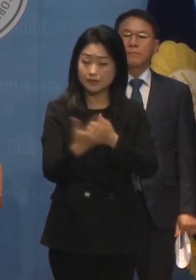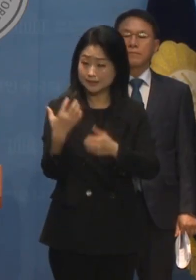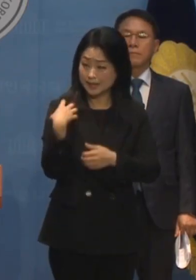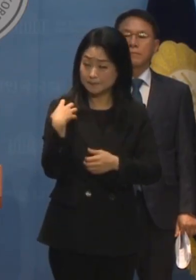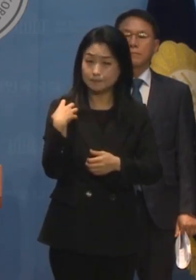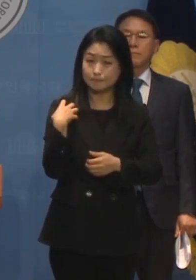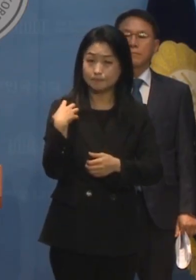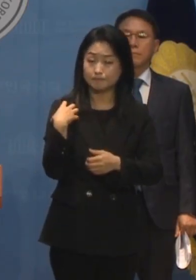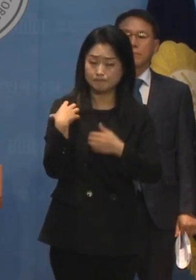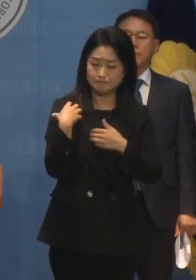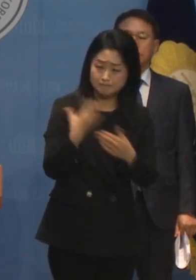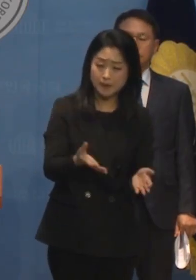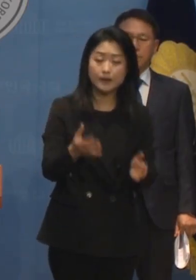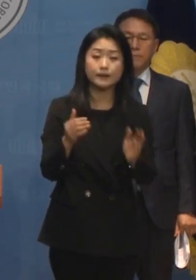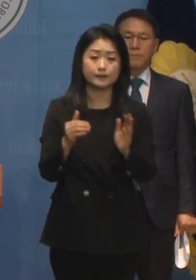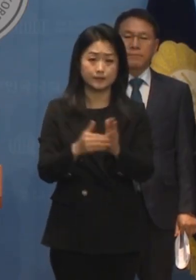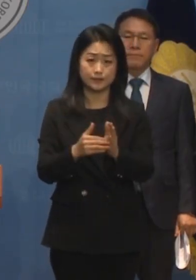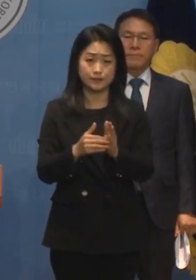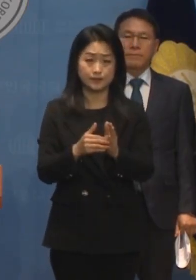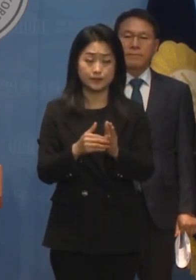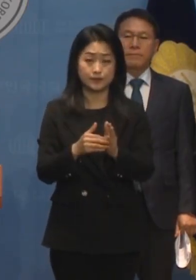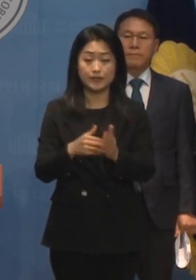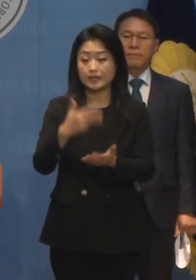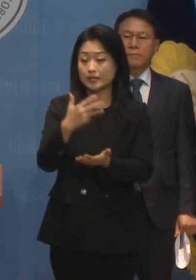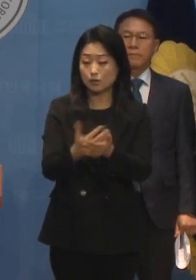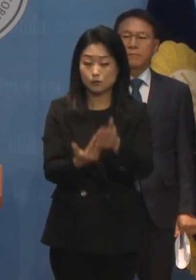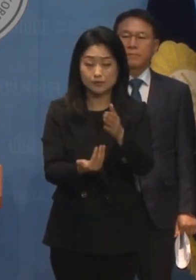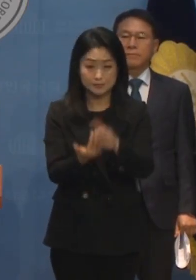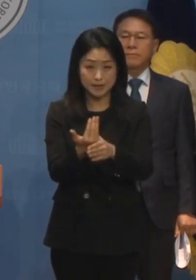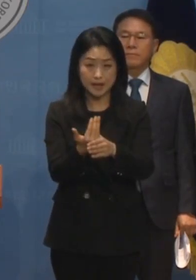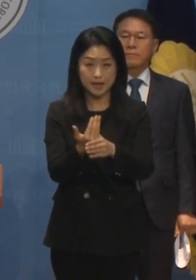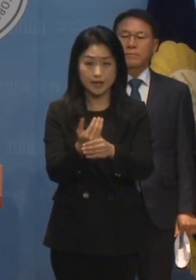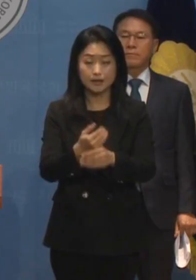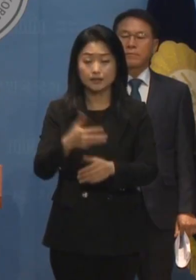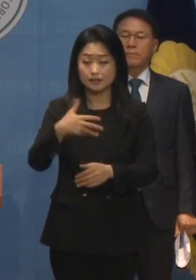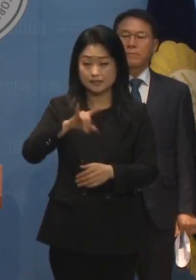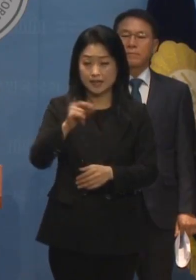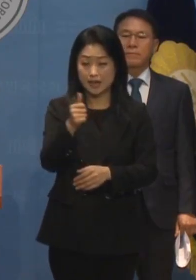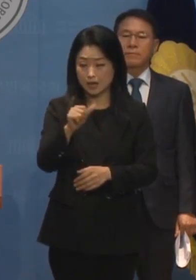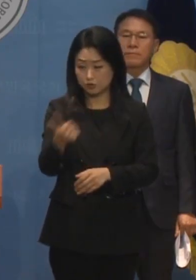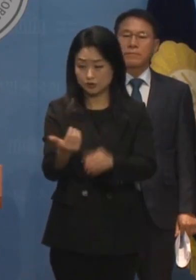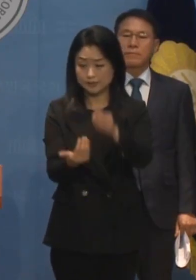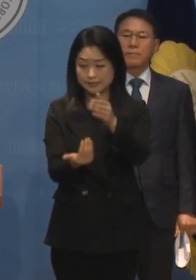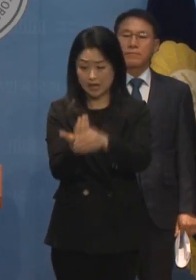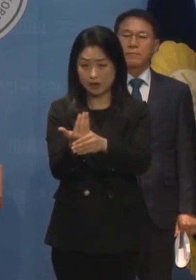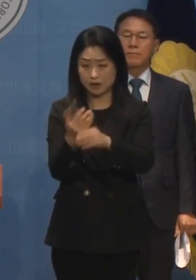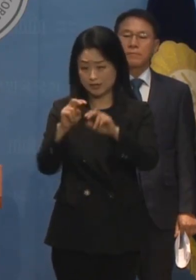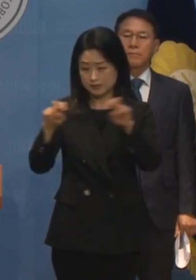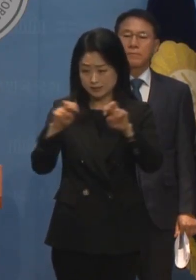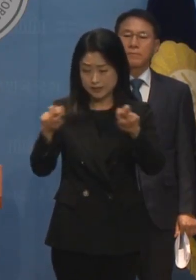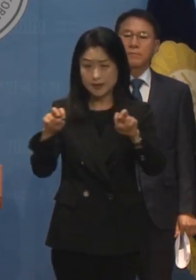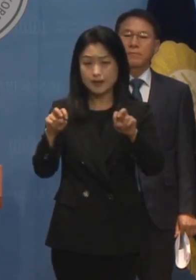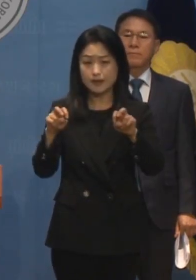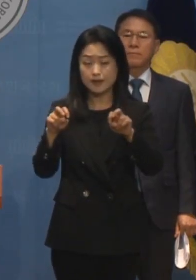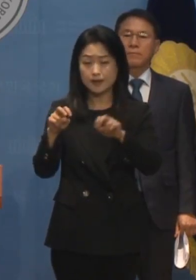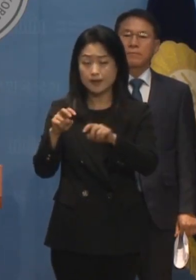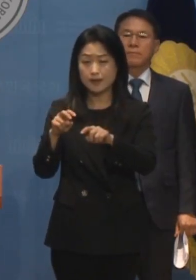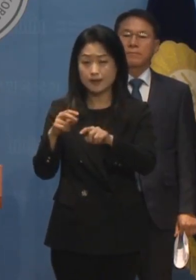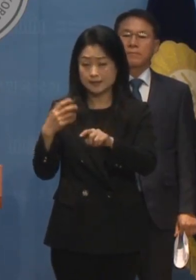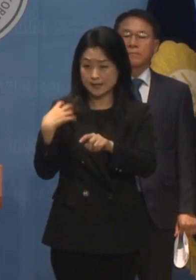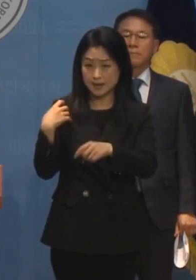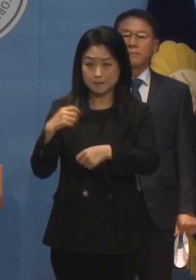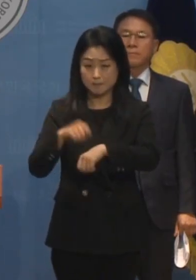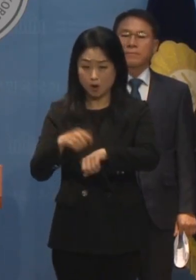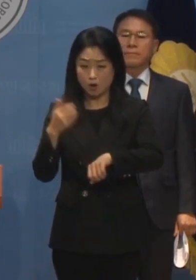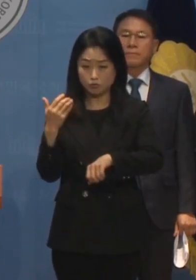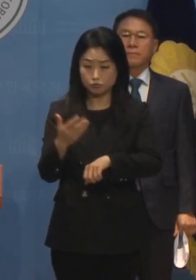책임을 방기했습니다. 이태원 참사와 최상병 순직 사건의 진상을 규명하고 책임을 묻는